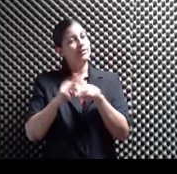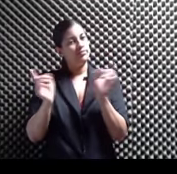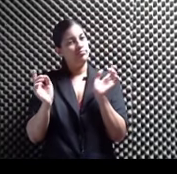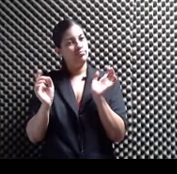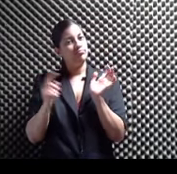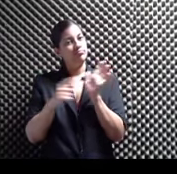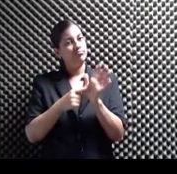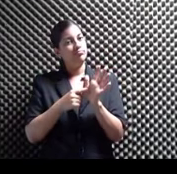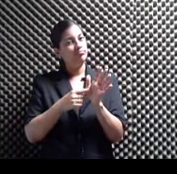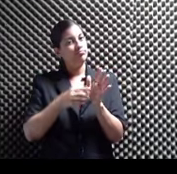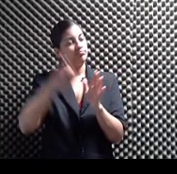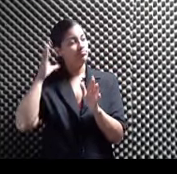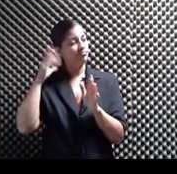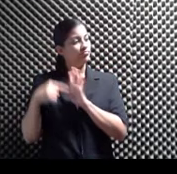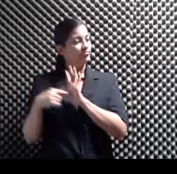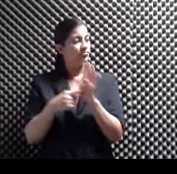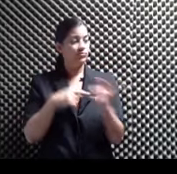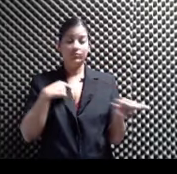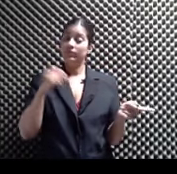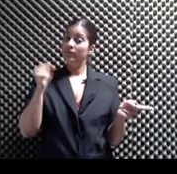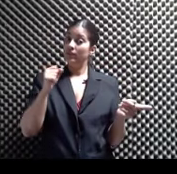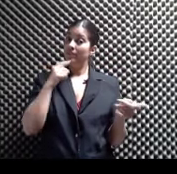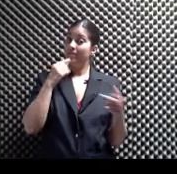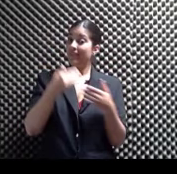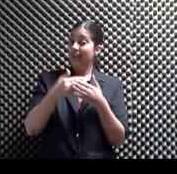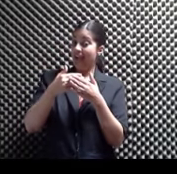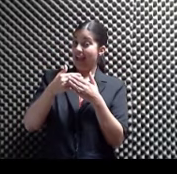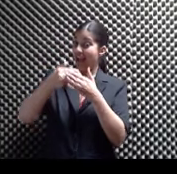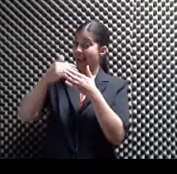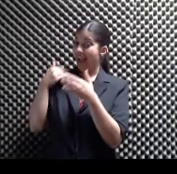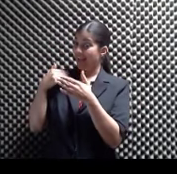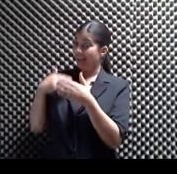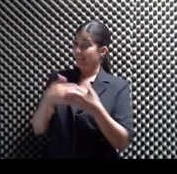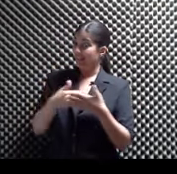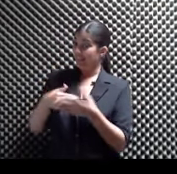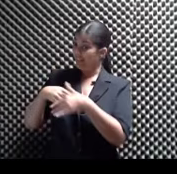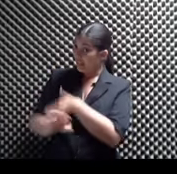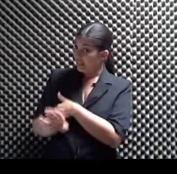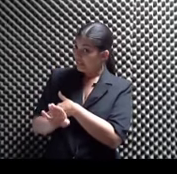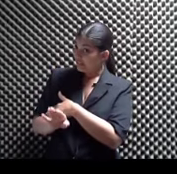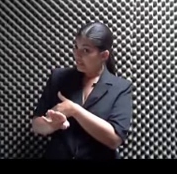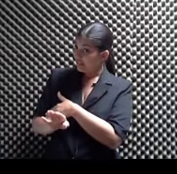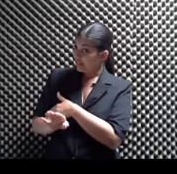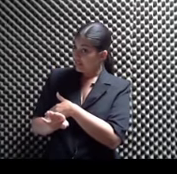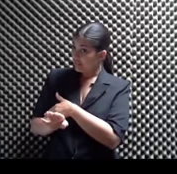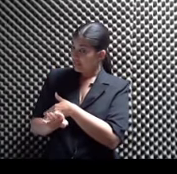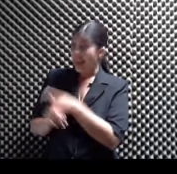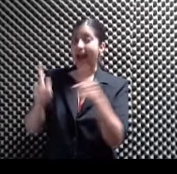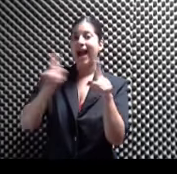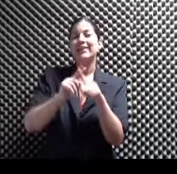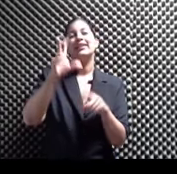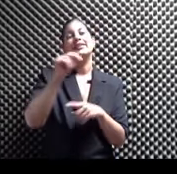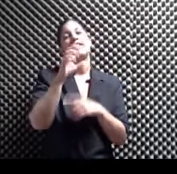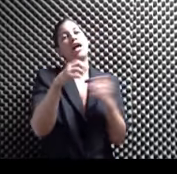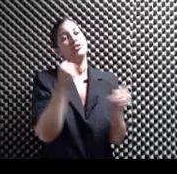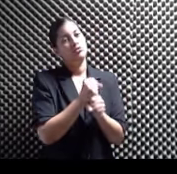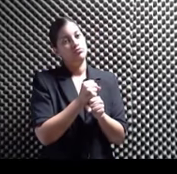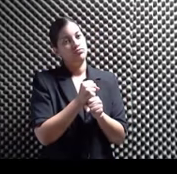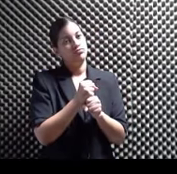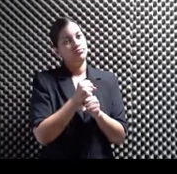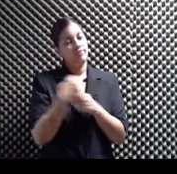involucran retrospección. Para que tú tengas una idea, es antes de nacer el nieto, o sea, el personaje de Omar, hasta sus 30 años.